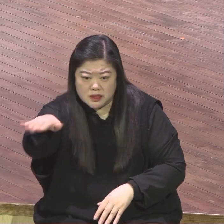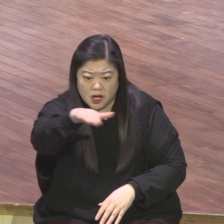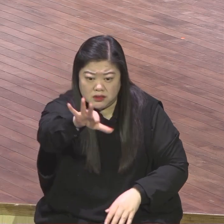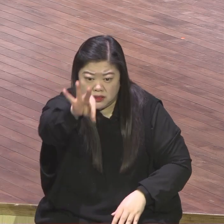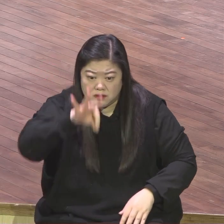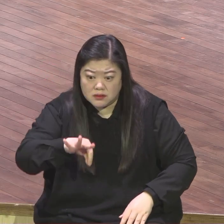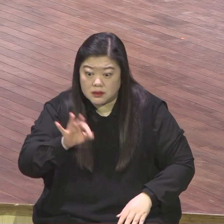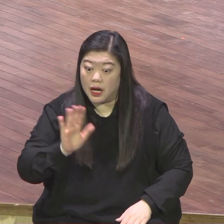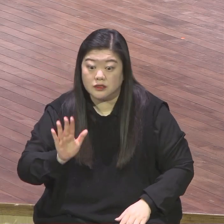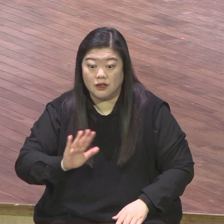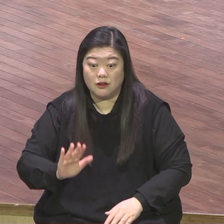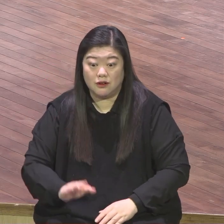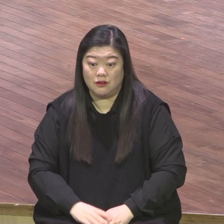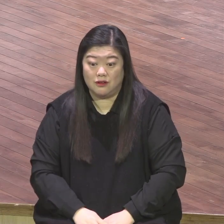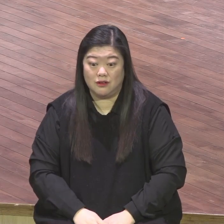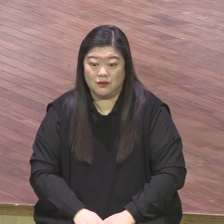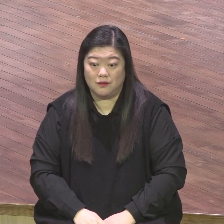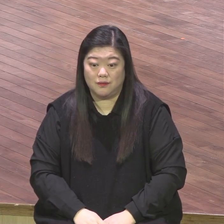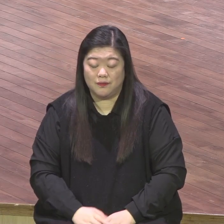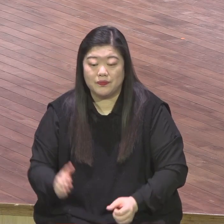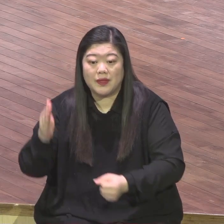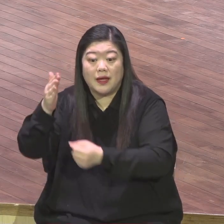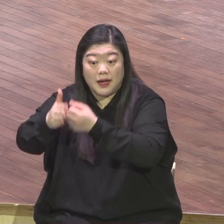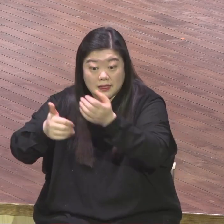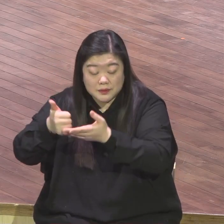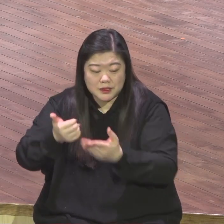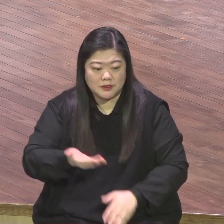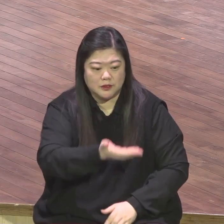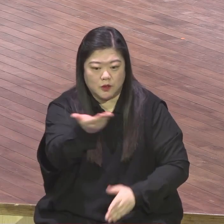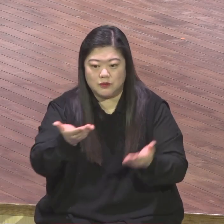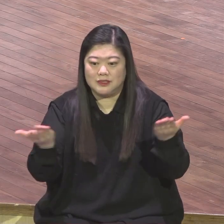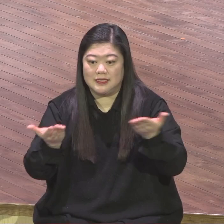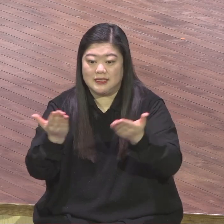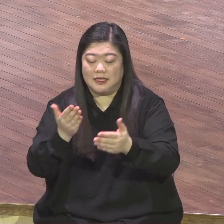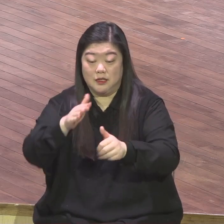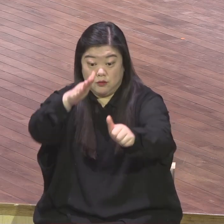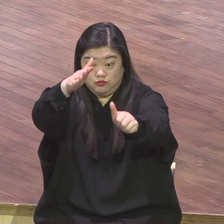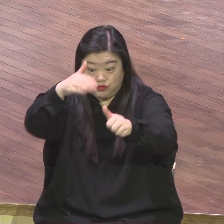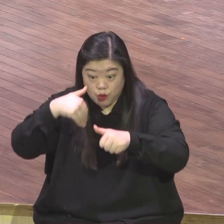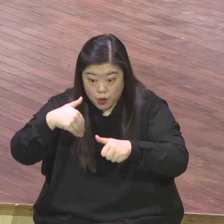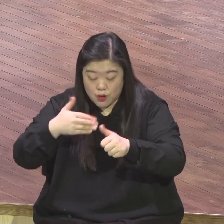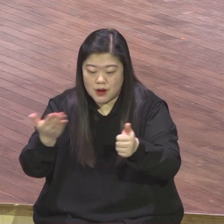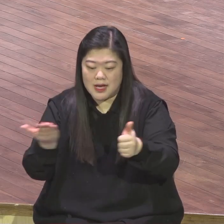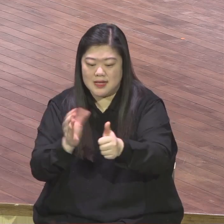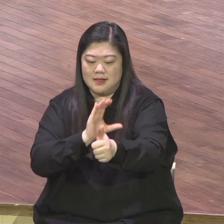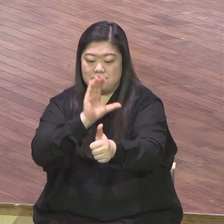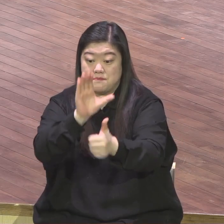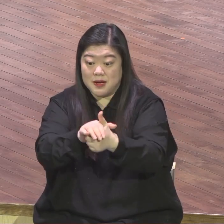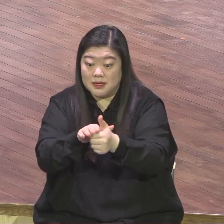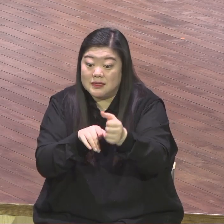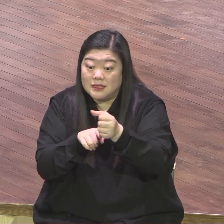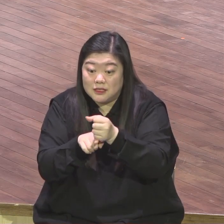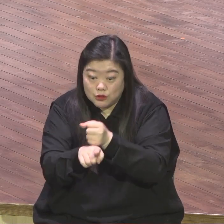하나님께서 나를 부르시고 내게 직분을 주시고 주께서 일하도록 하신 것은